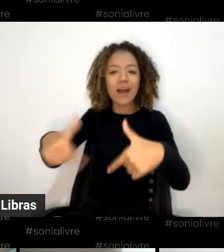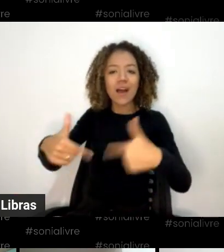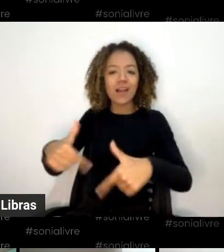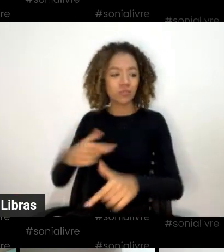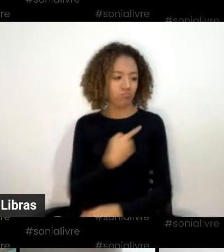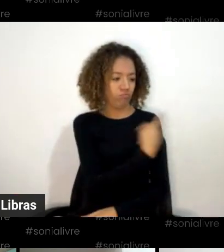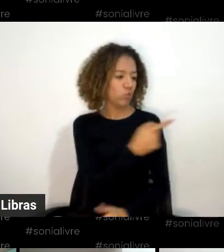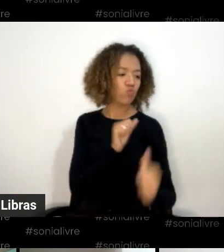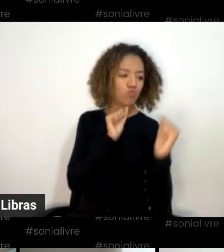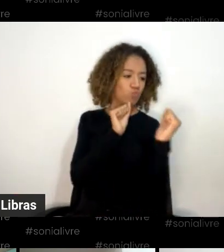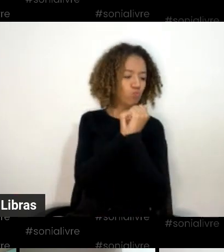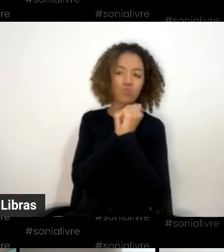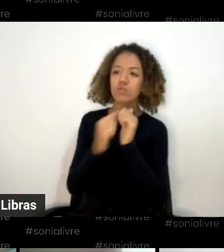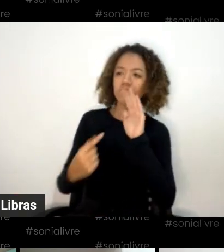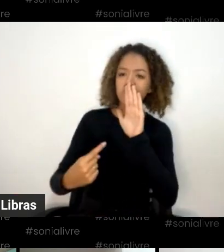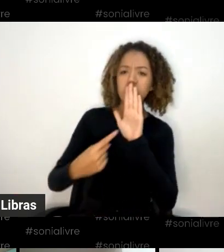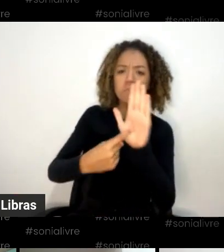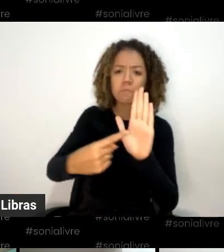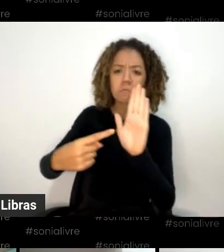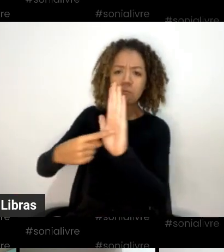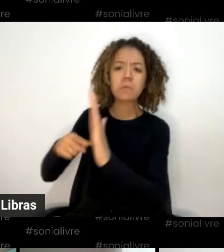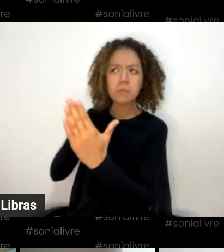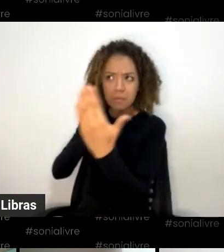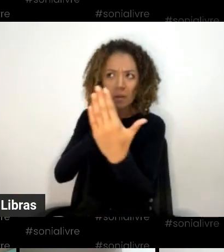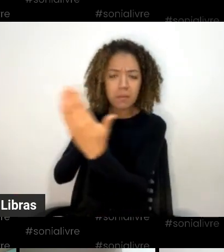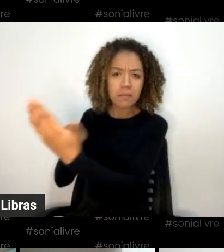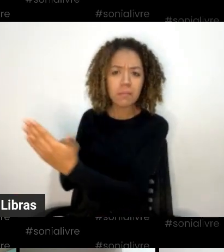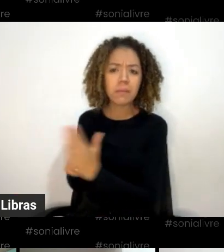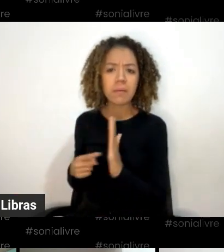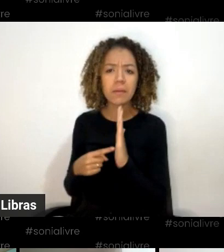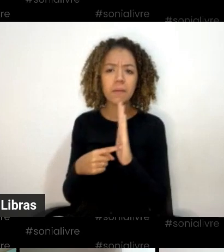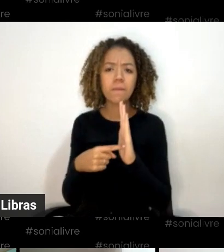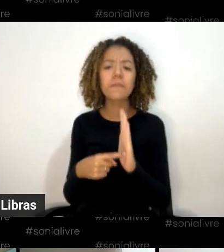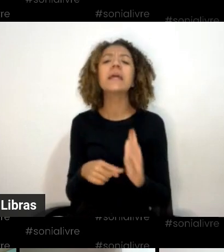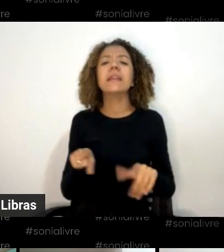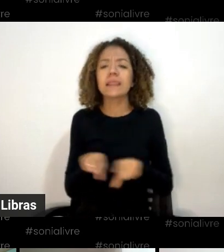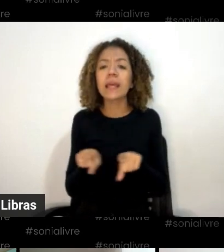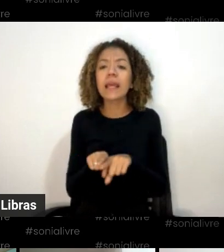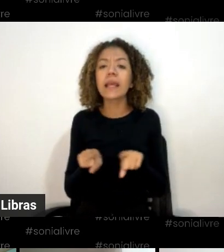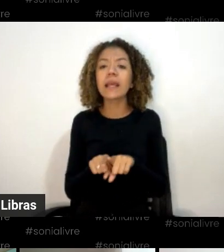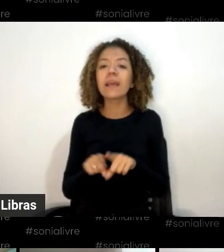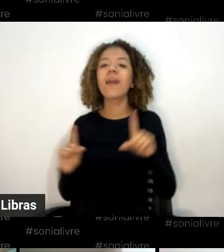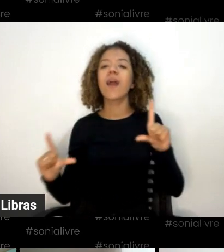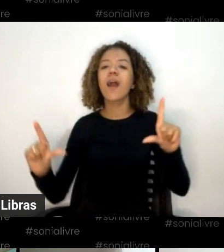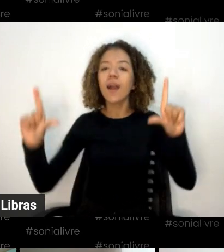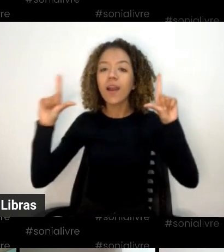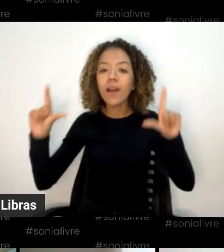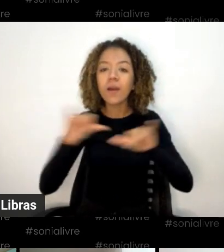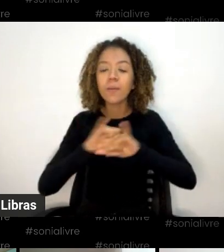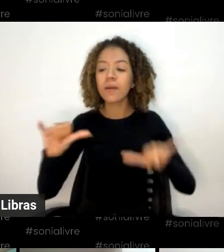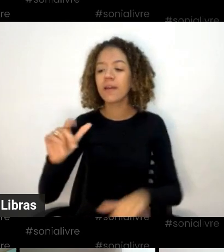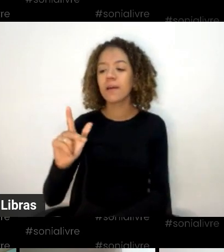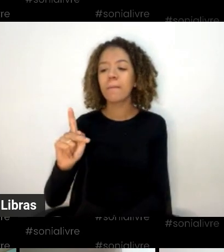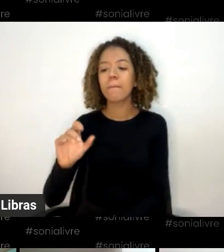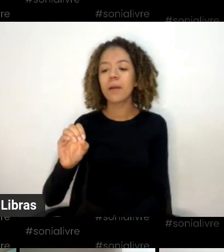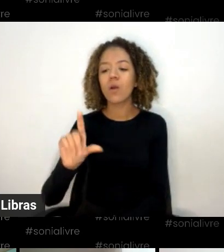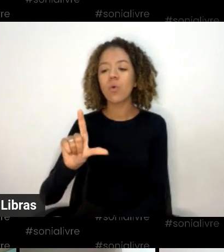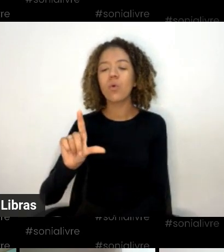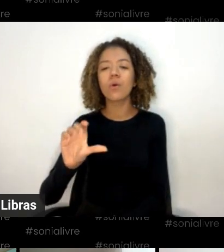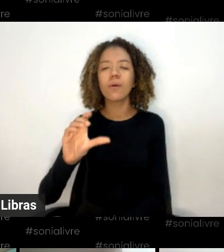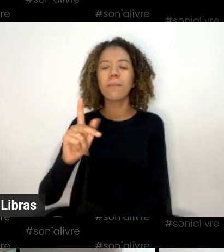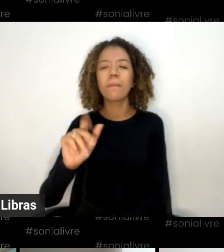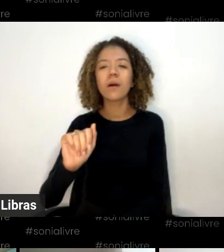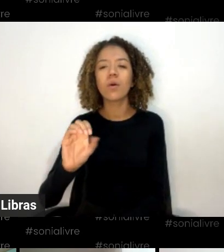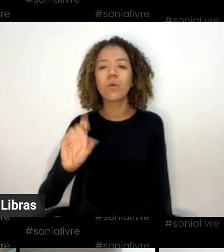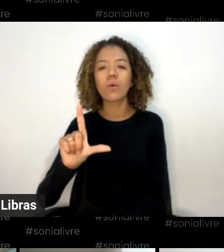apoiar, a ONU Mulheres, inclusive nós temos campanhas, né, com a Paola Oliveira, a Djamila Ribeiro, a